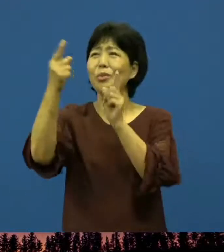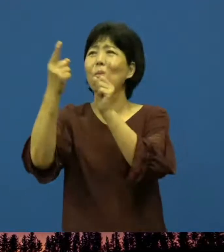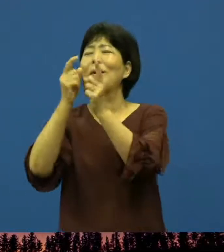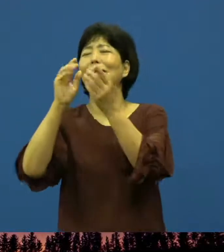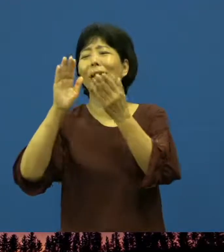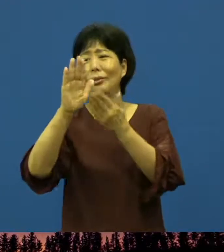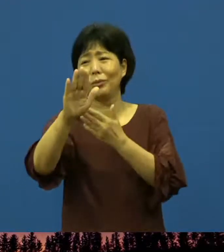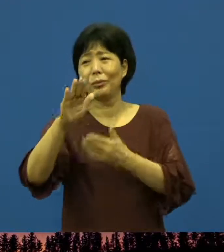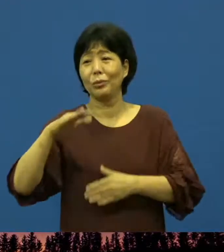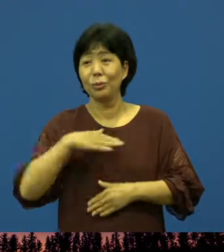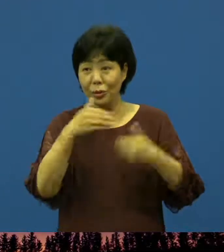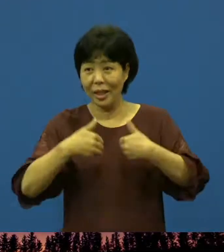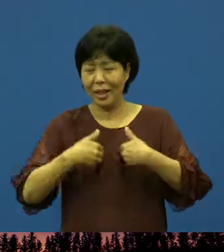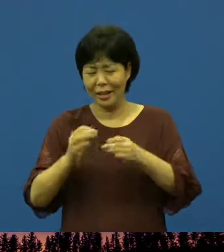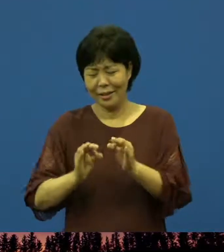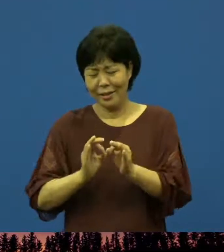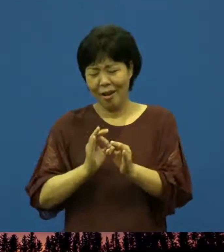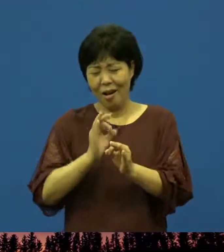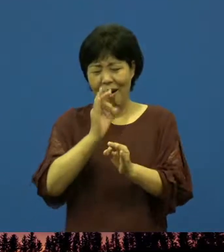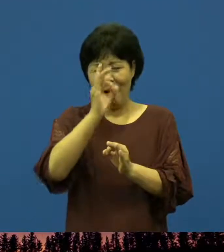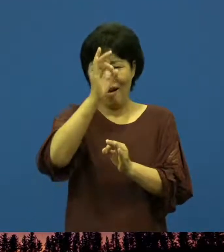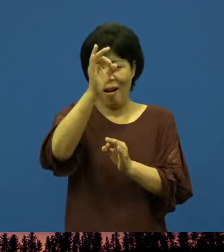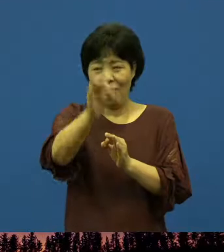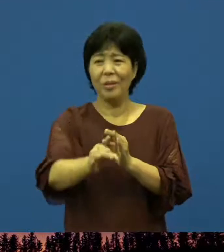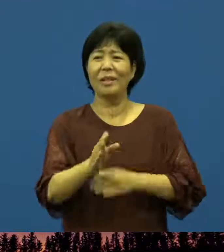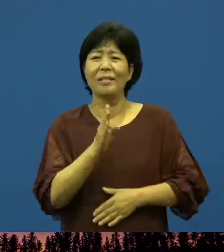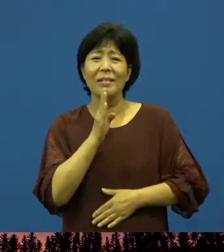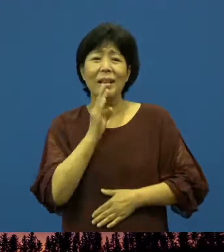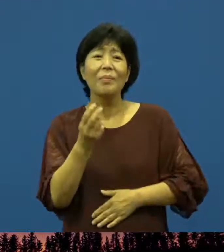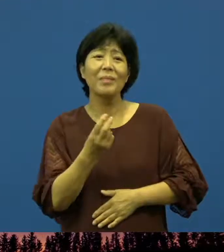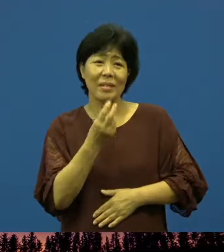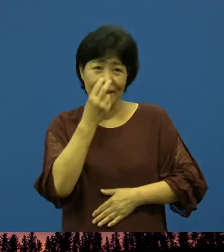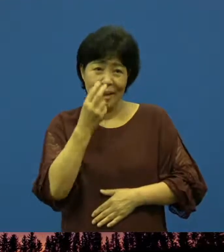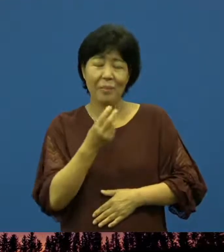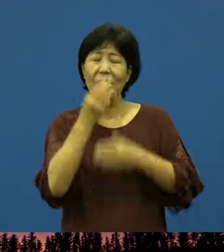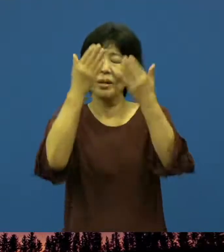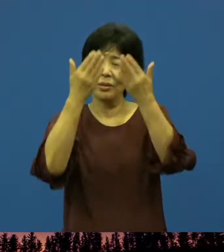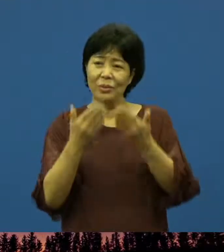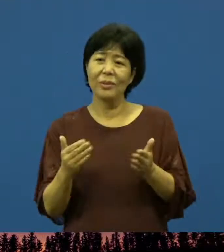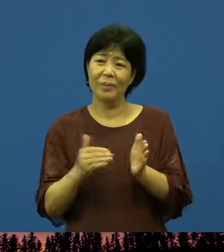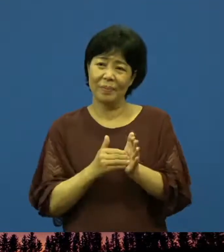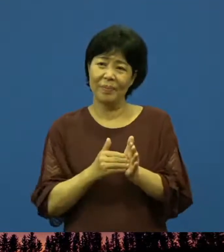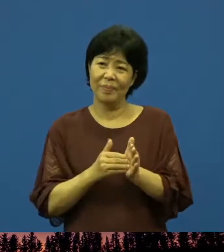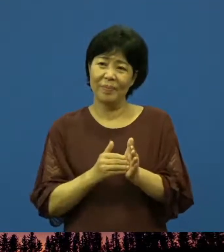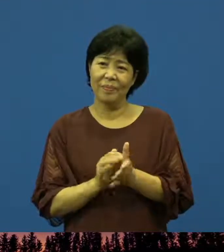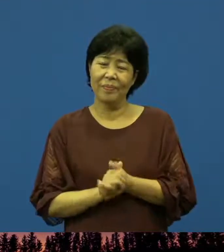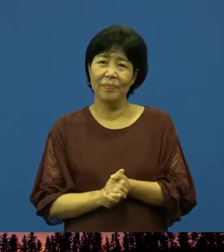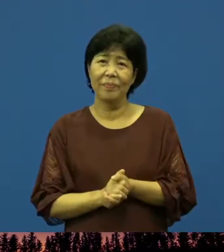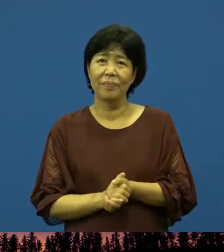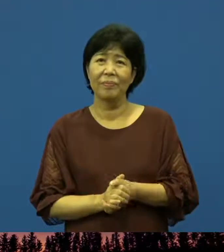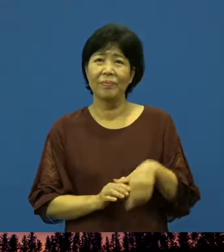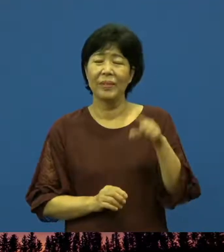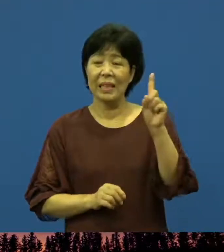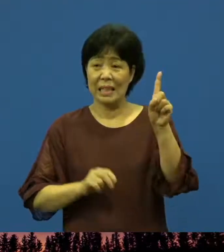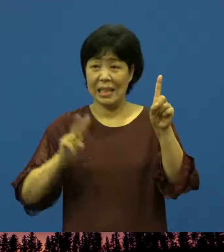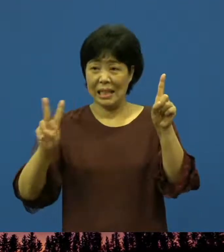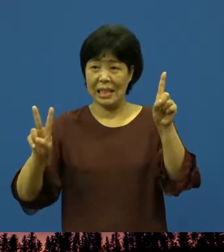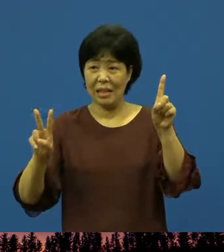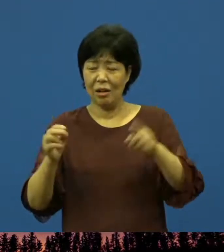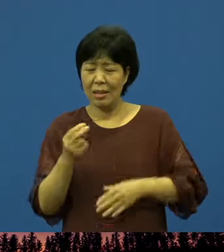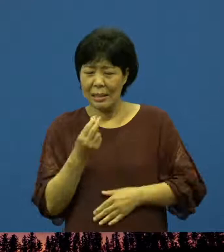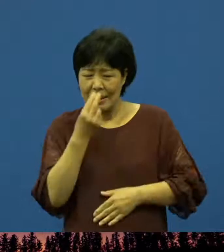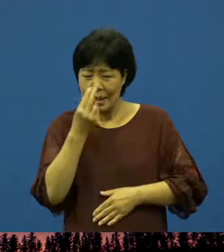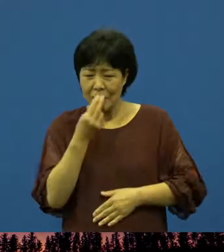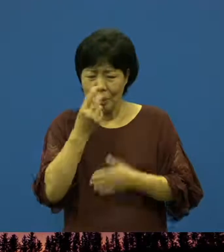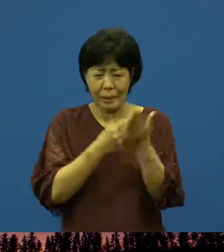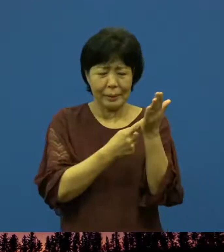들어와요. 참 생명이 우리 안에 들어와 있는 거예요. 그래서 2절을 보십시오. 이 생명이 나타남과